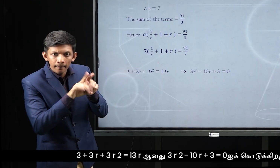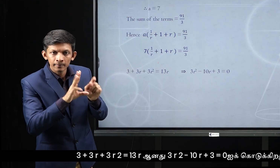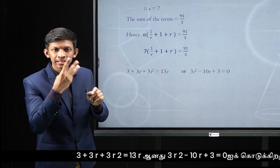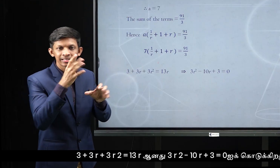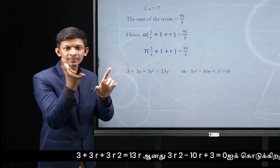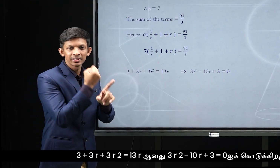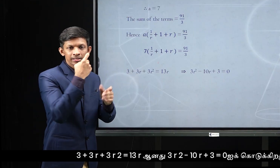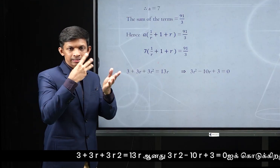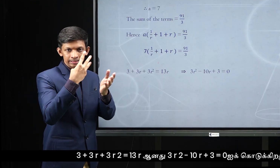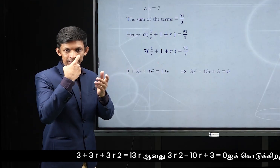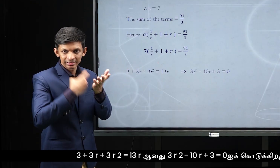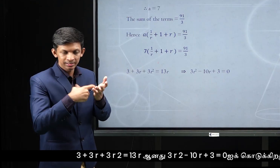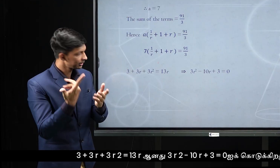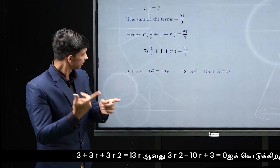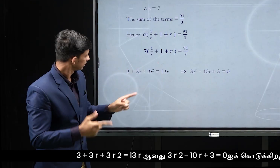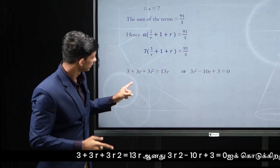ஈடு 0 கொடுக்கிறது.